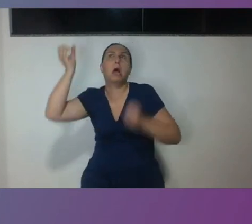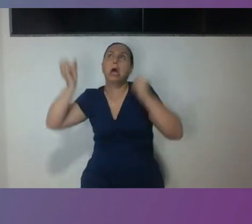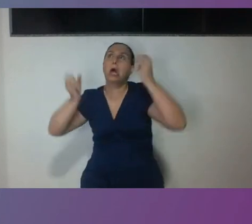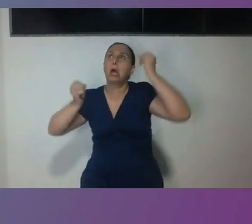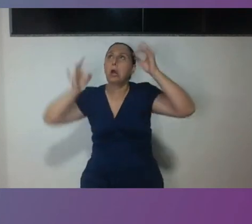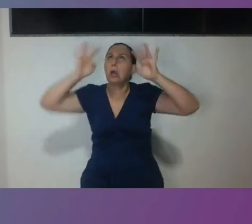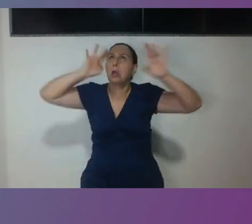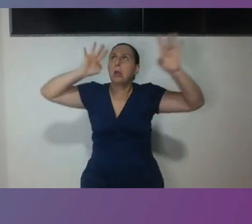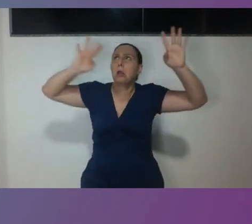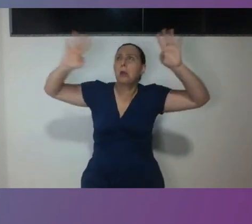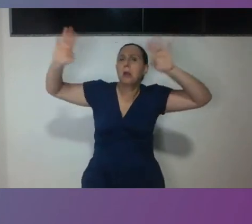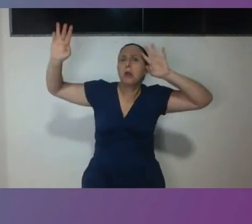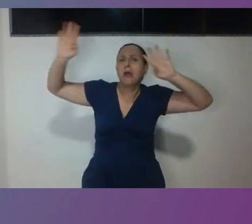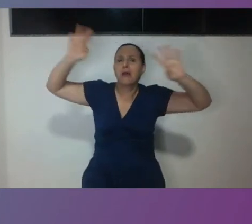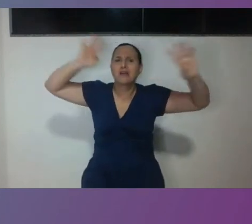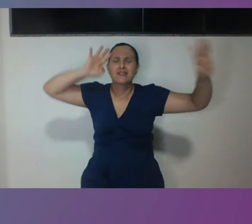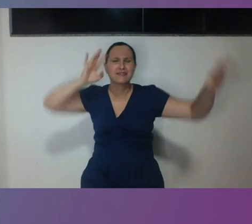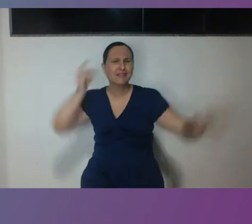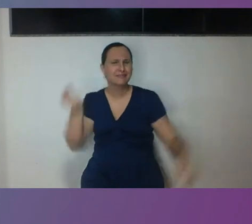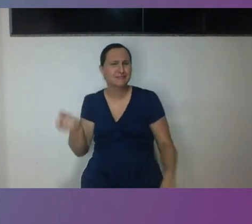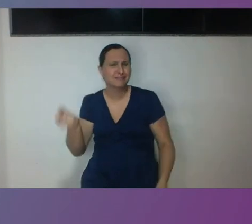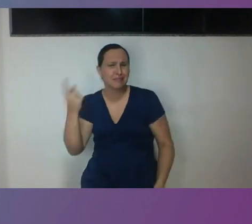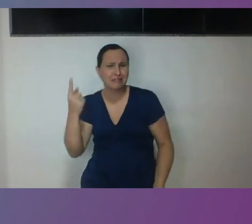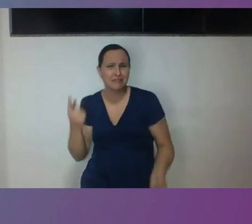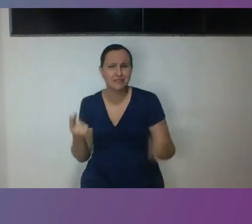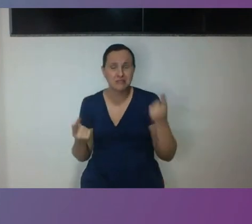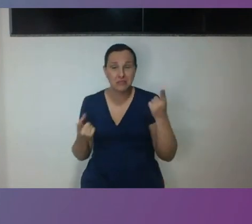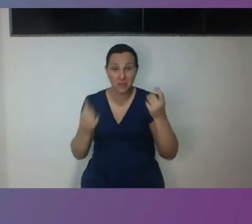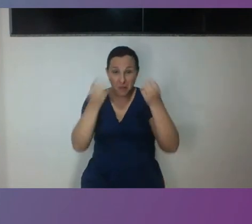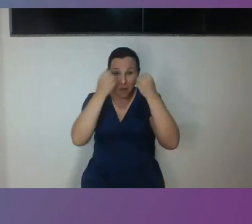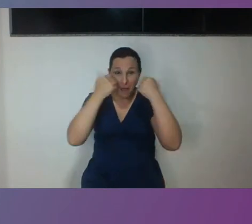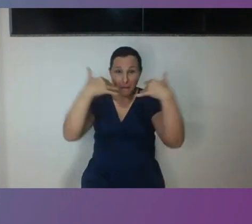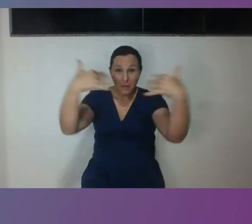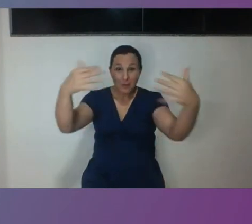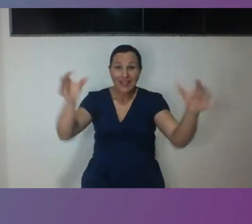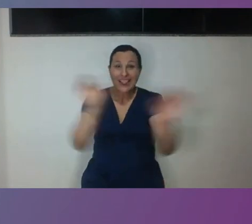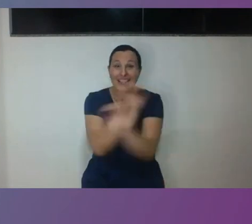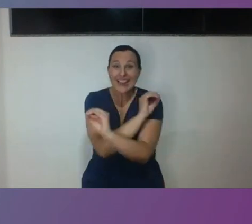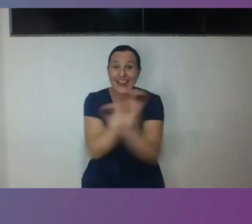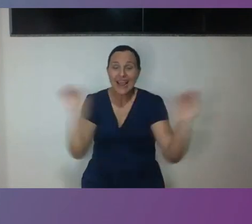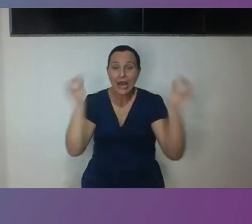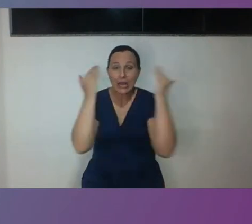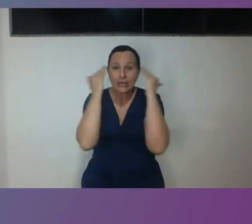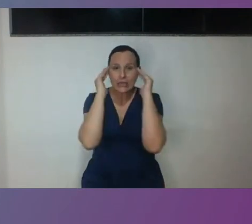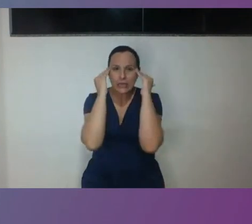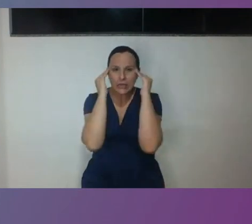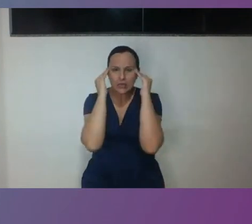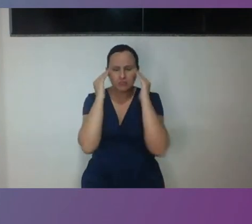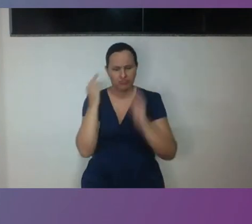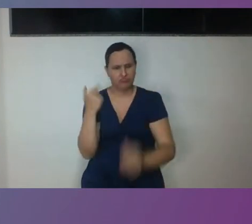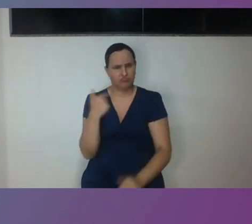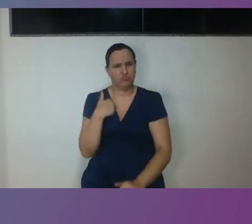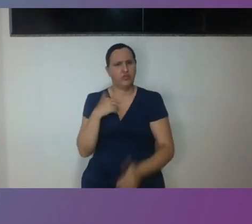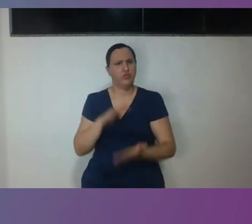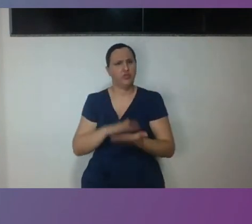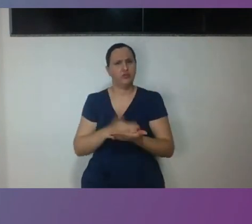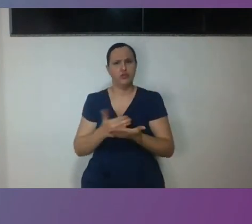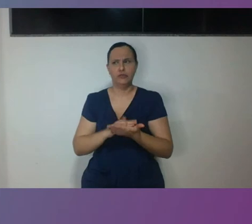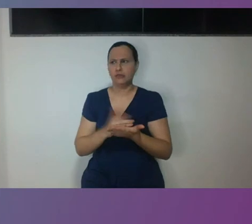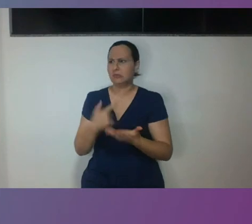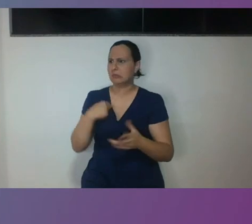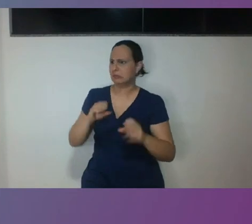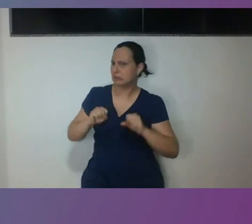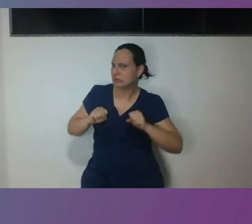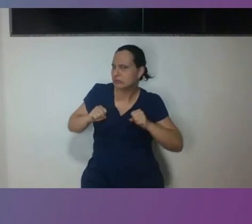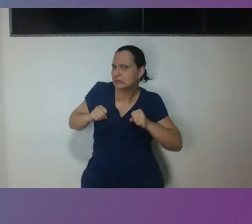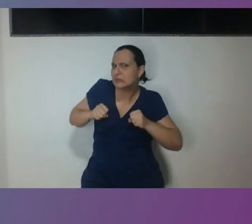estranha. Ninguém estava entendendo nada. Ninguém. E eu estava ali interpretando, dando o meu máximo possível.